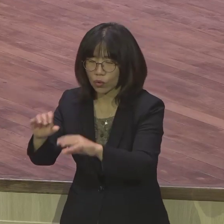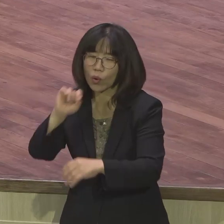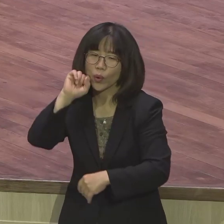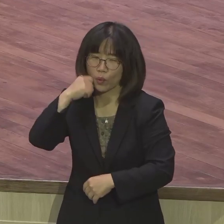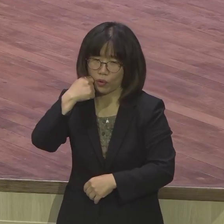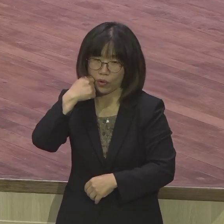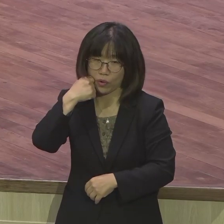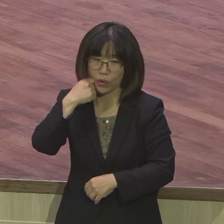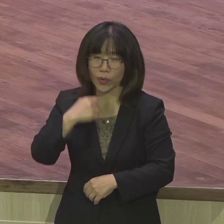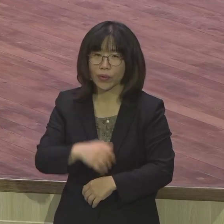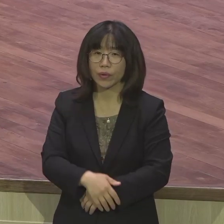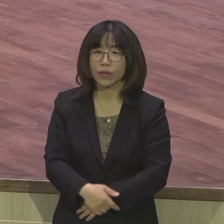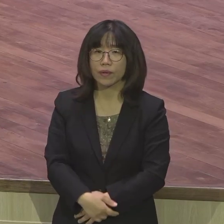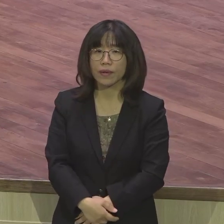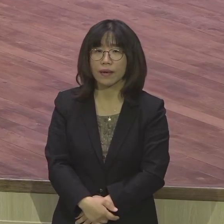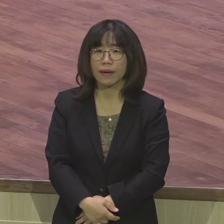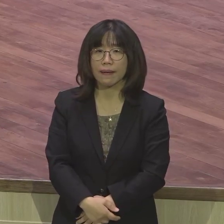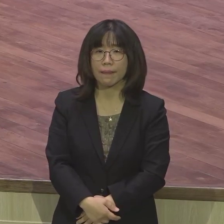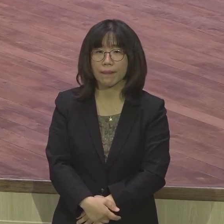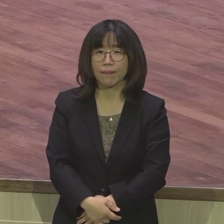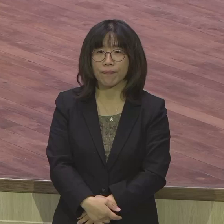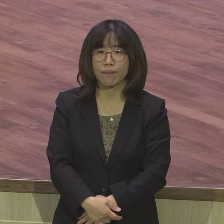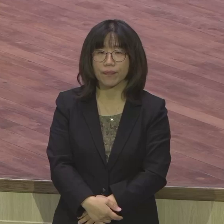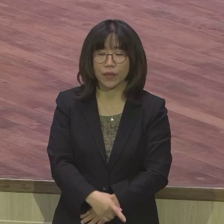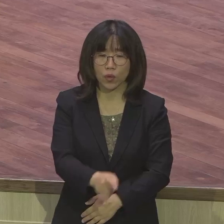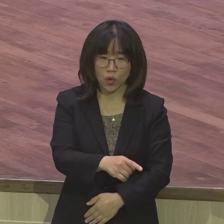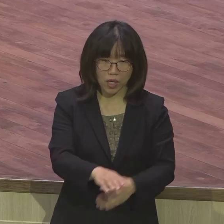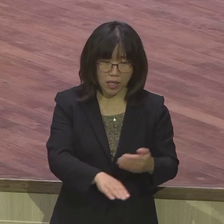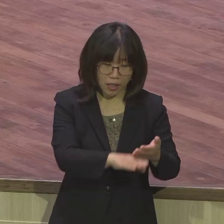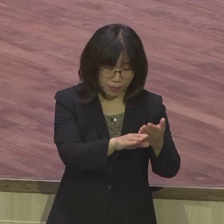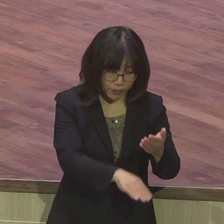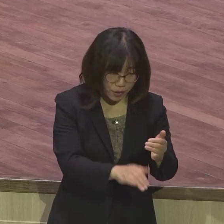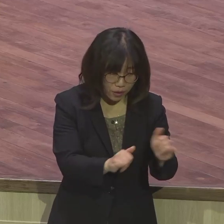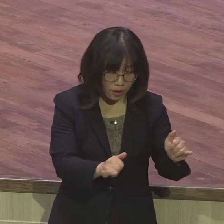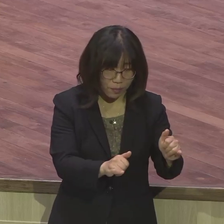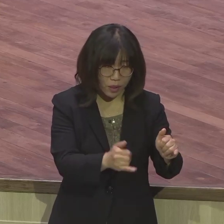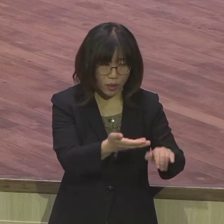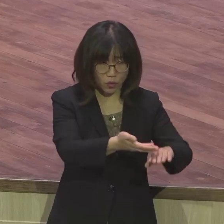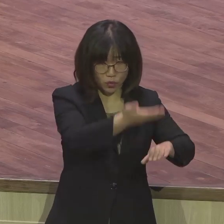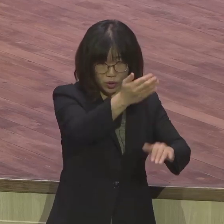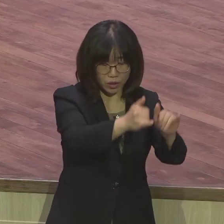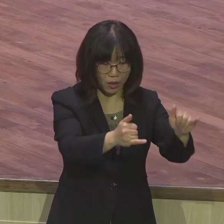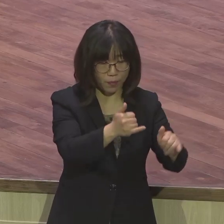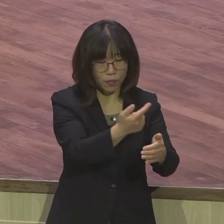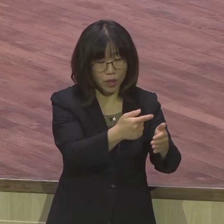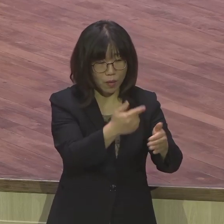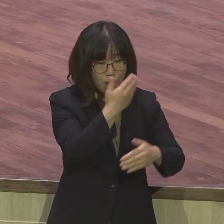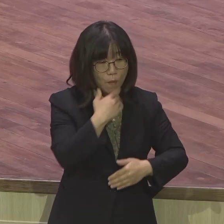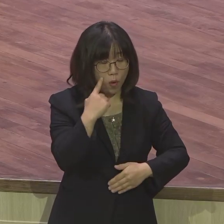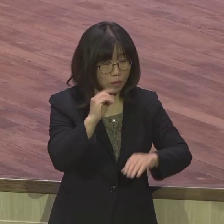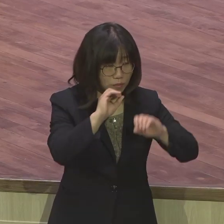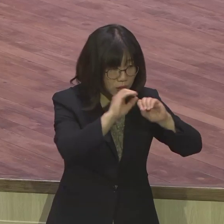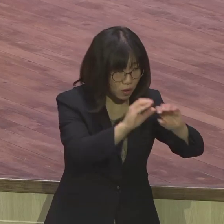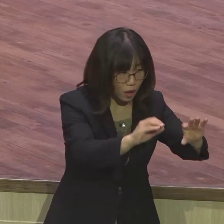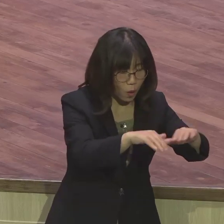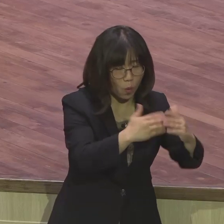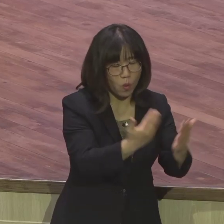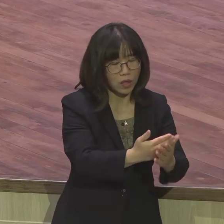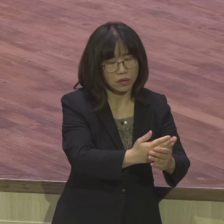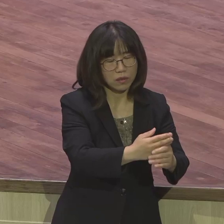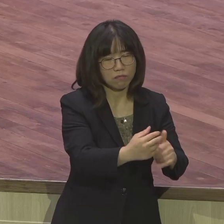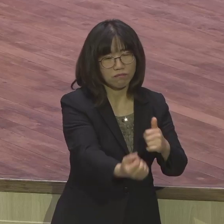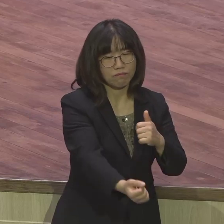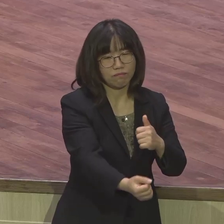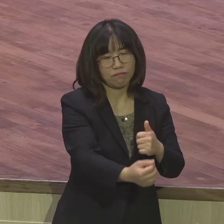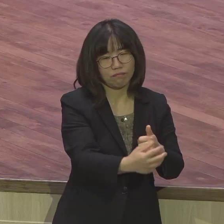또 이 서민들이 상류층에 전도하는 건 더군다나 더 안 되고. 근데 지금은요, 랩넌트 요번에